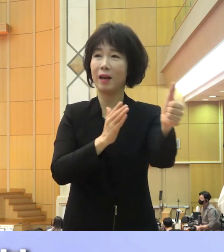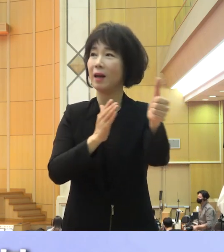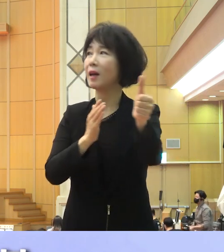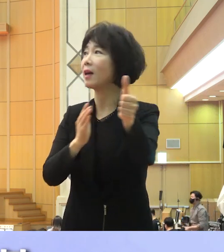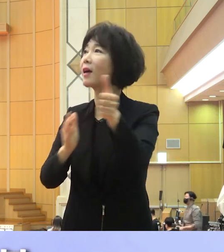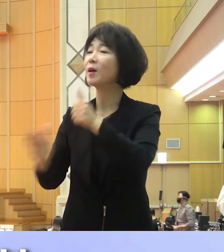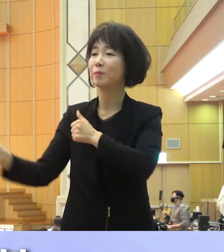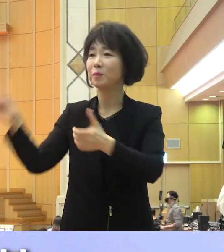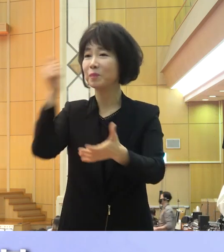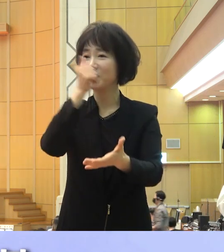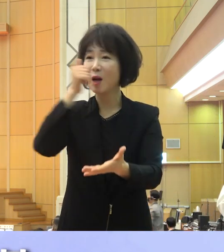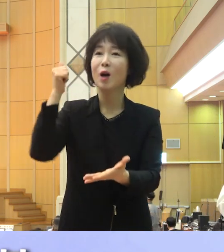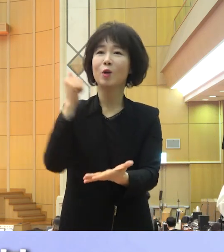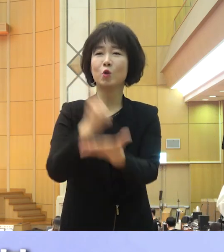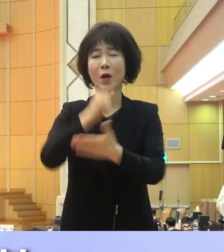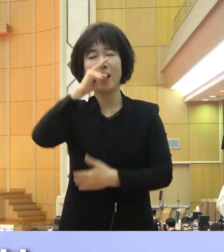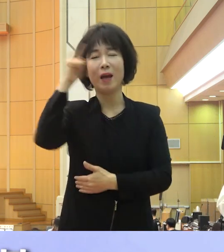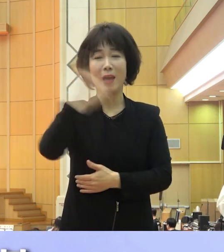나가세.